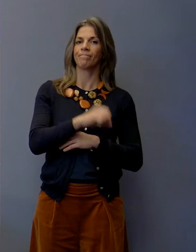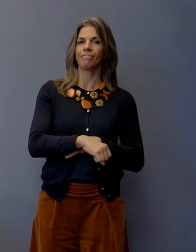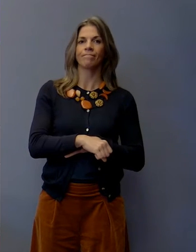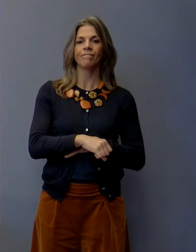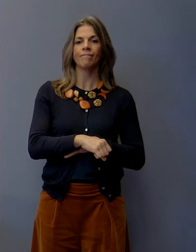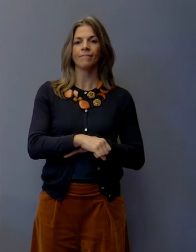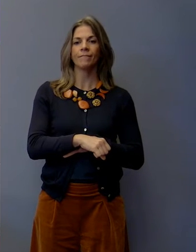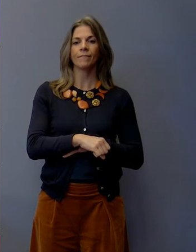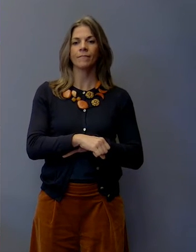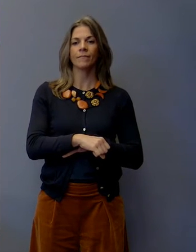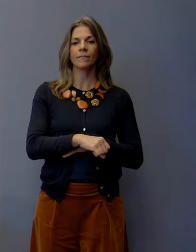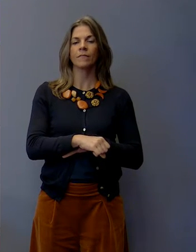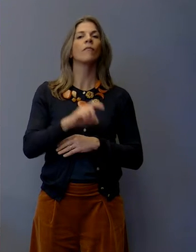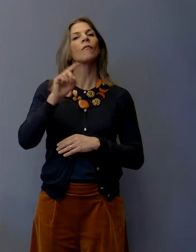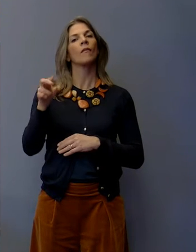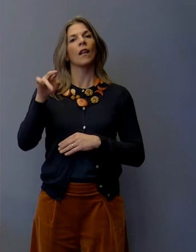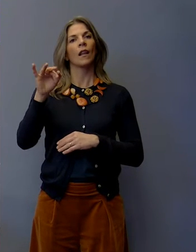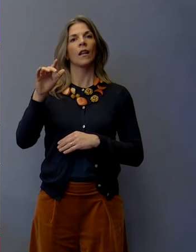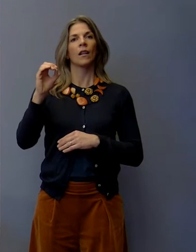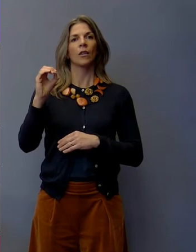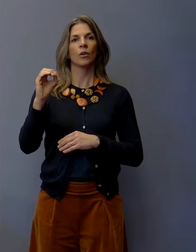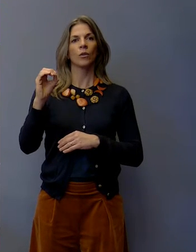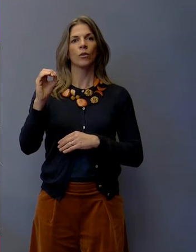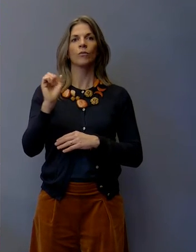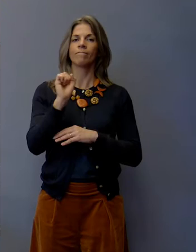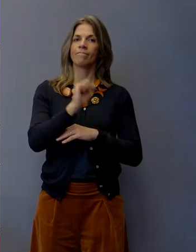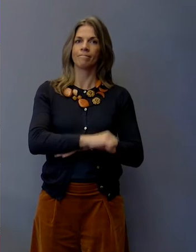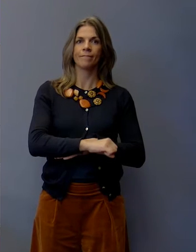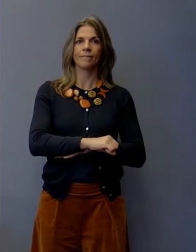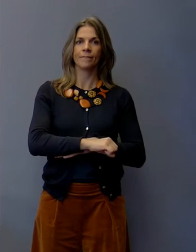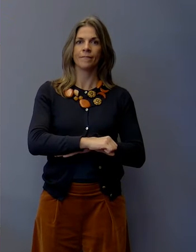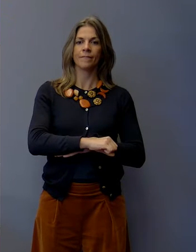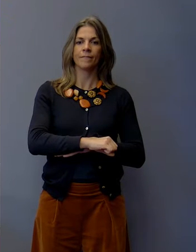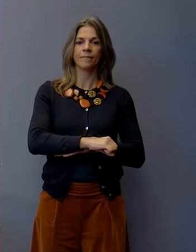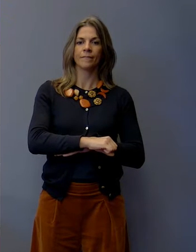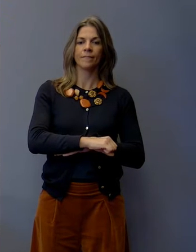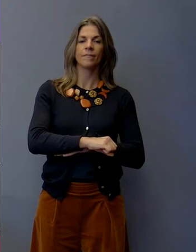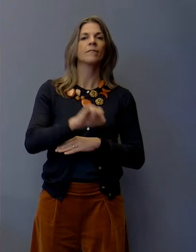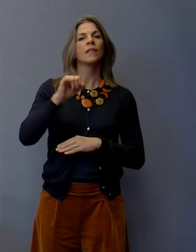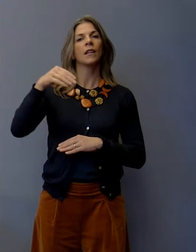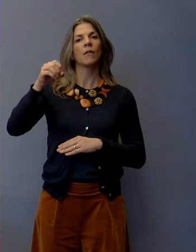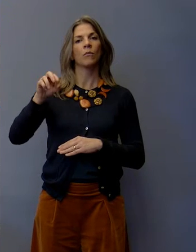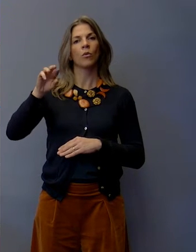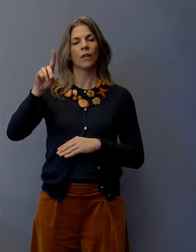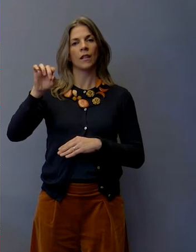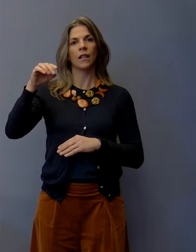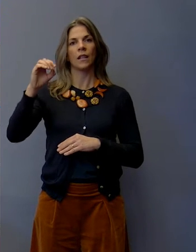consigliere grillo contrario consigliere immordino